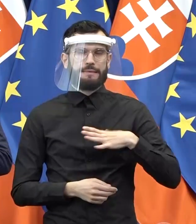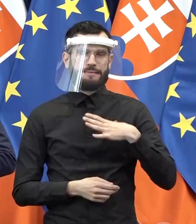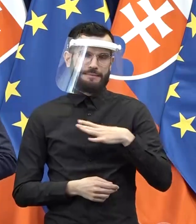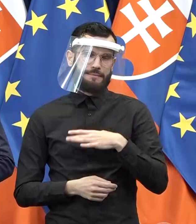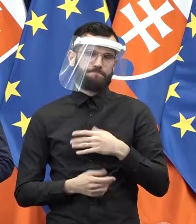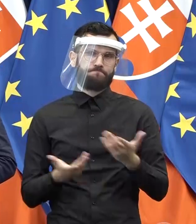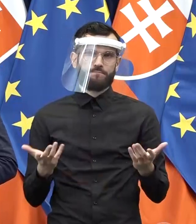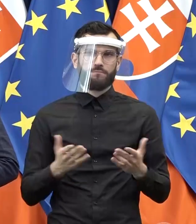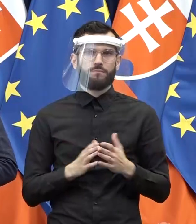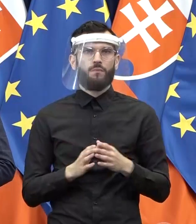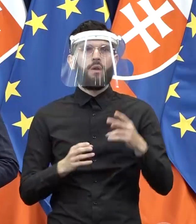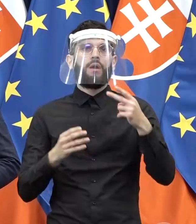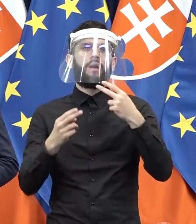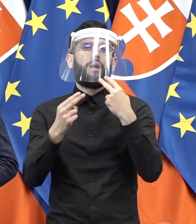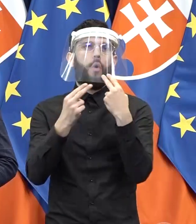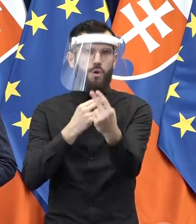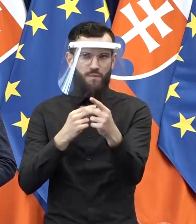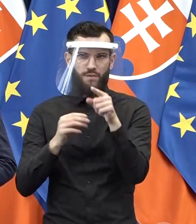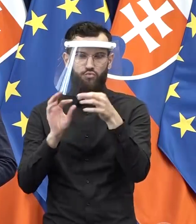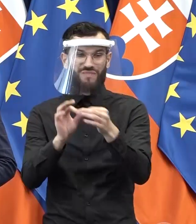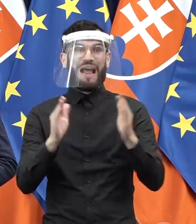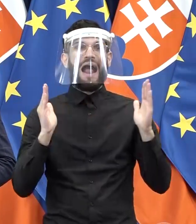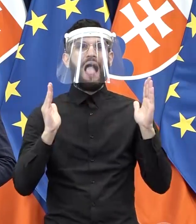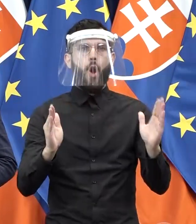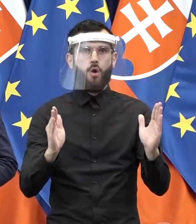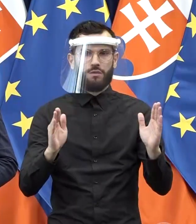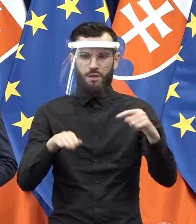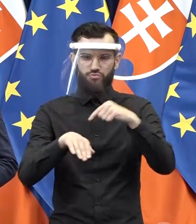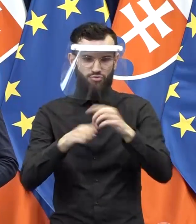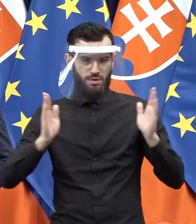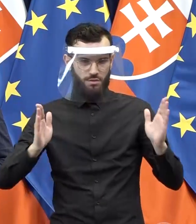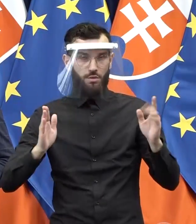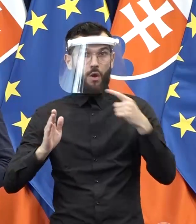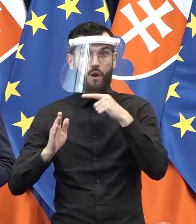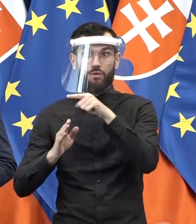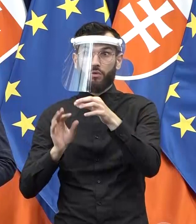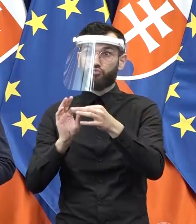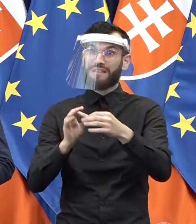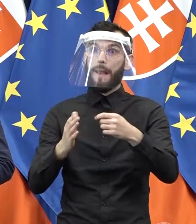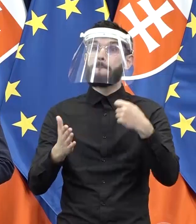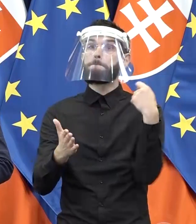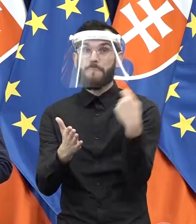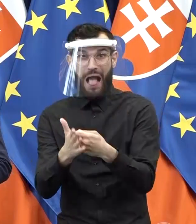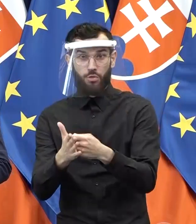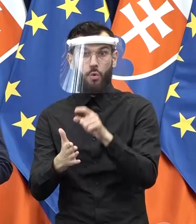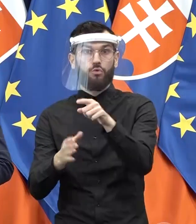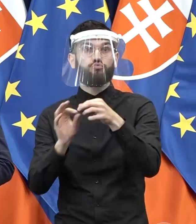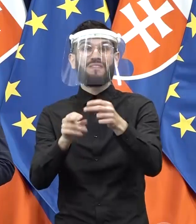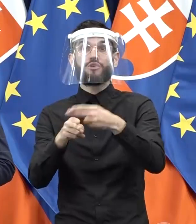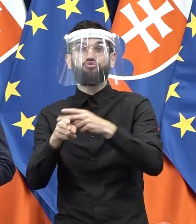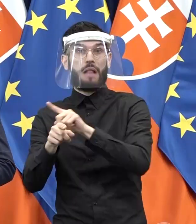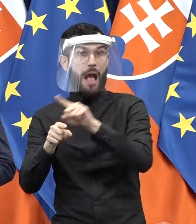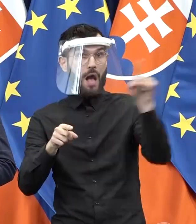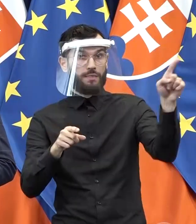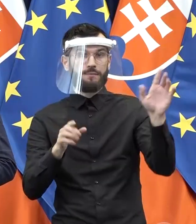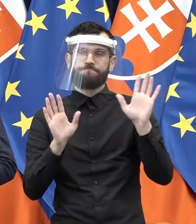vyčistiť, aby bolo úplne jasné. Tieto lehoty sa netýkajú lehoty z platnosti a povinnosti voči štátu.